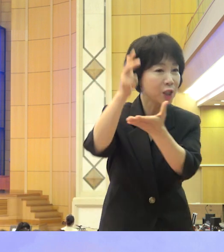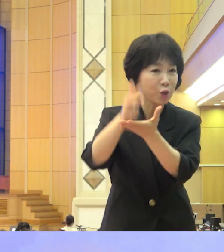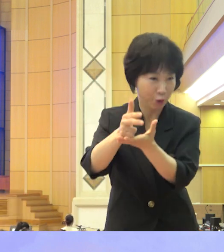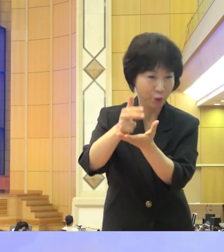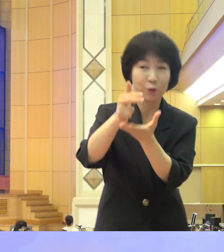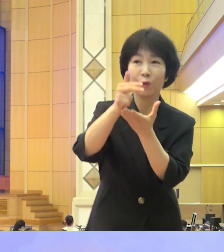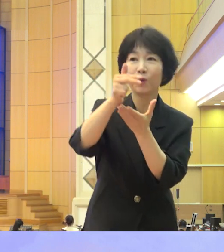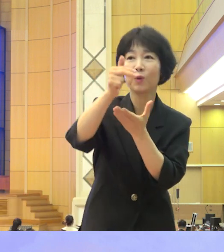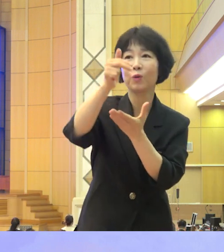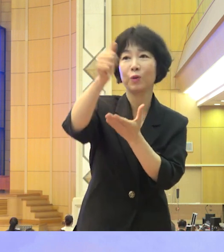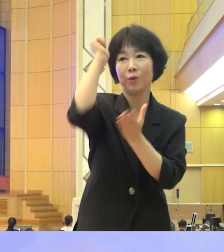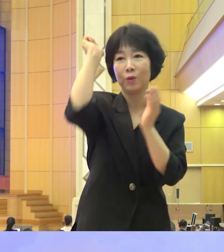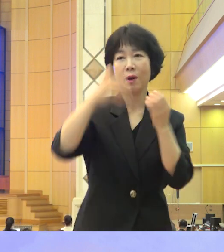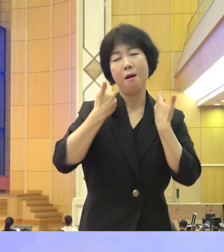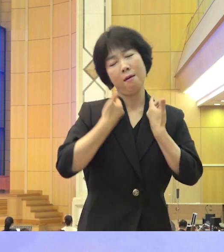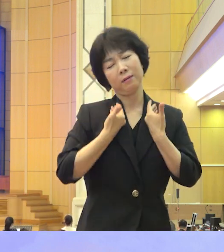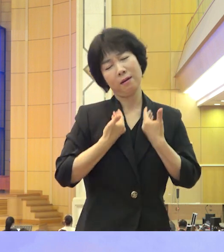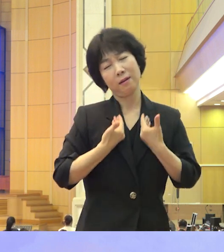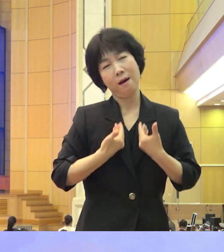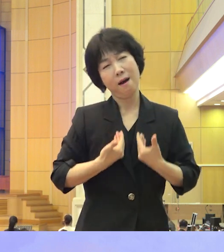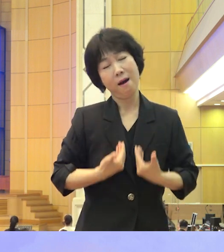여전히 계신 주,